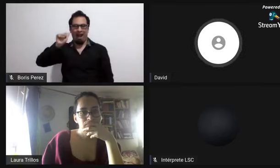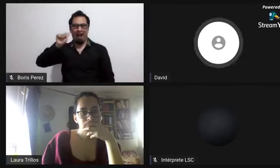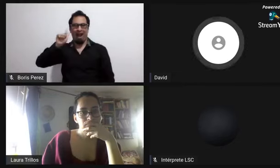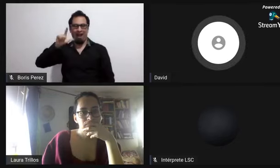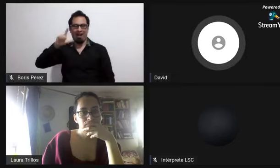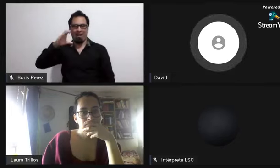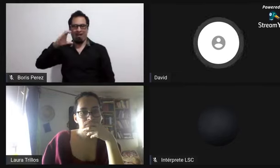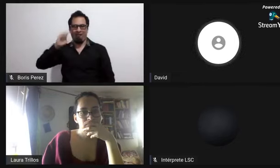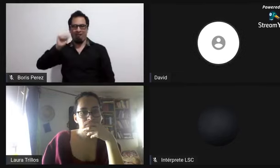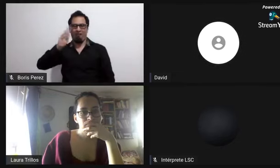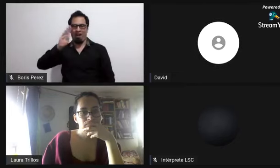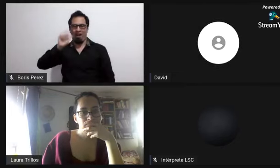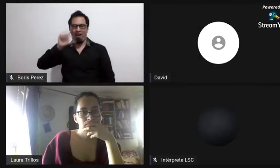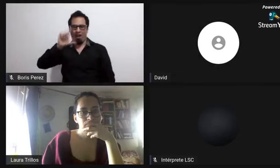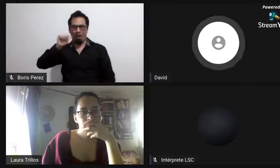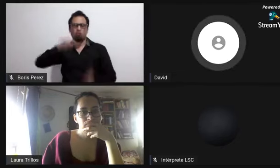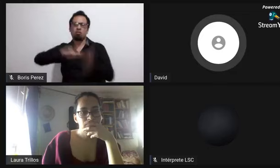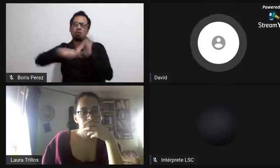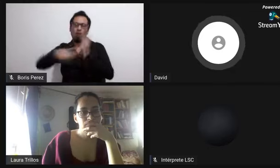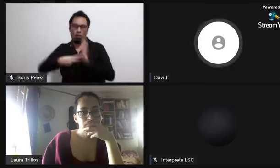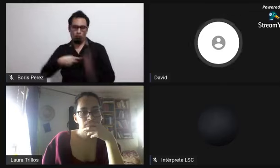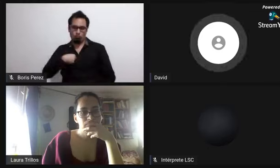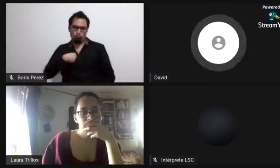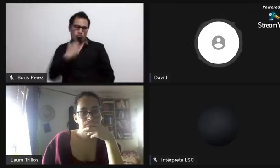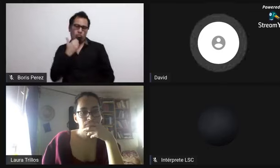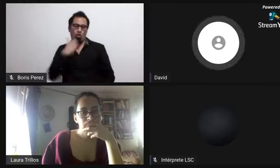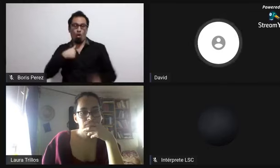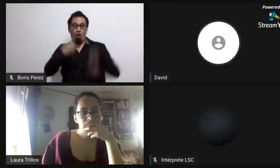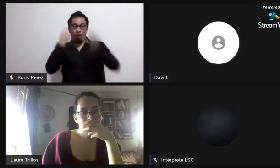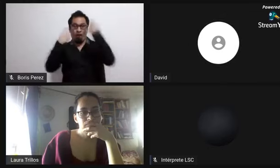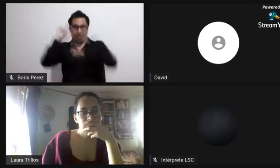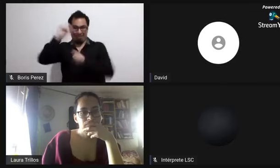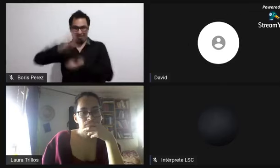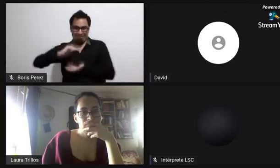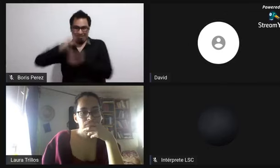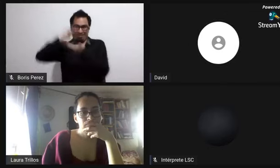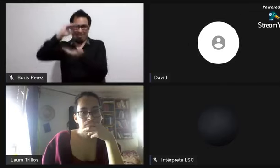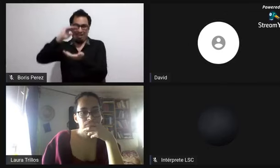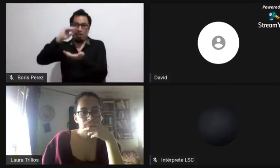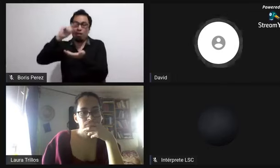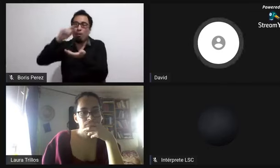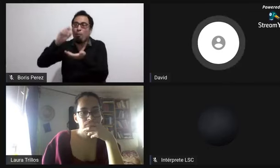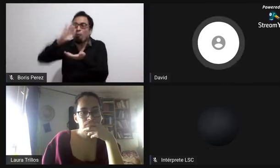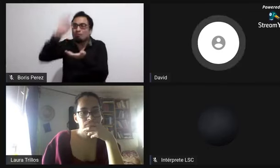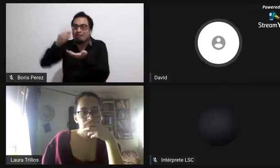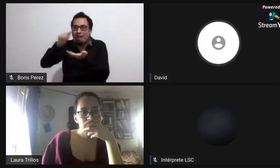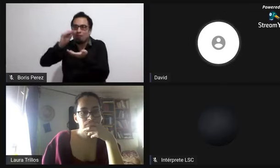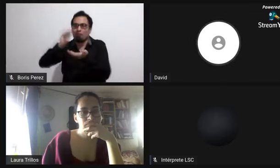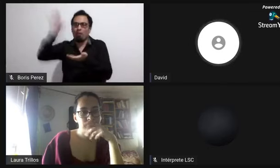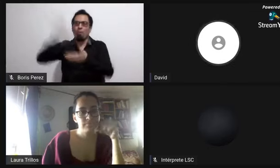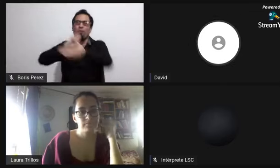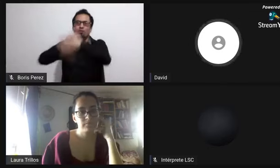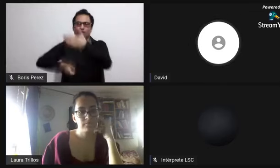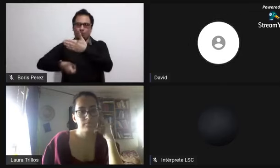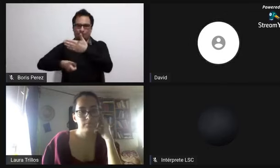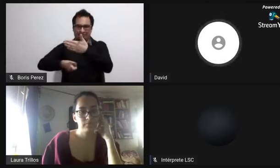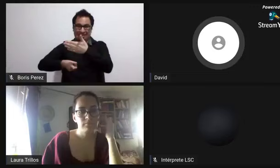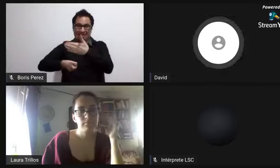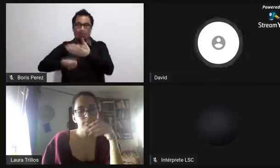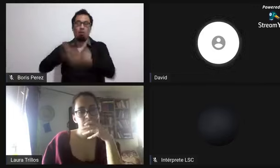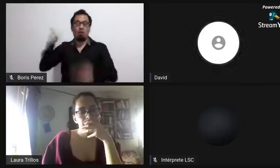gobernó Santander se creó el impuesto, se crearon algunos impuestos